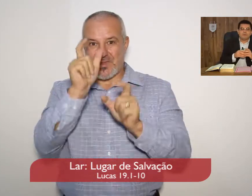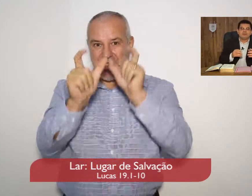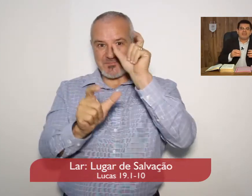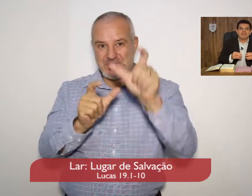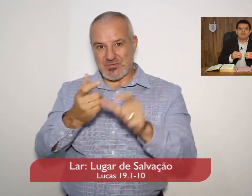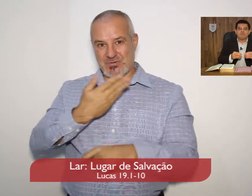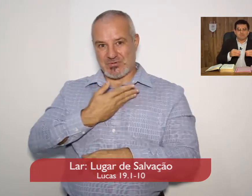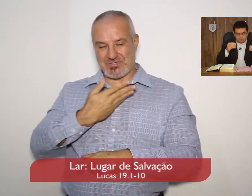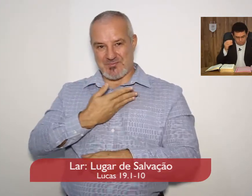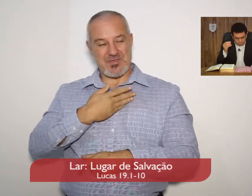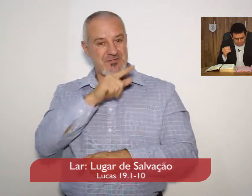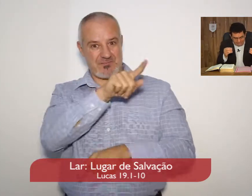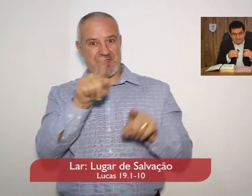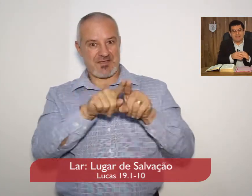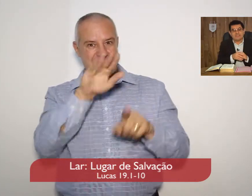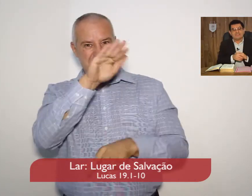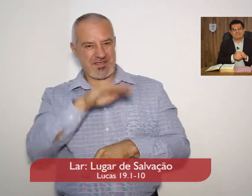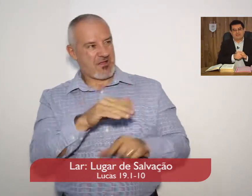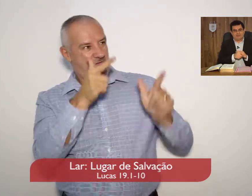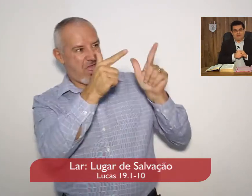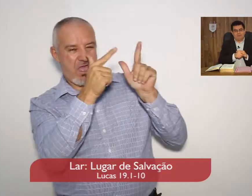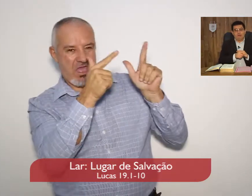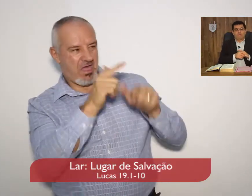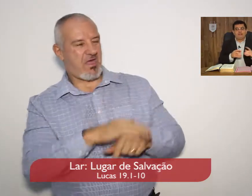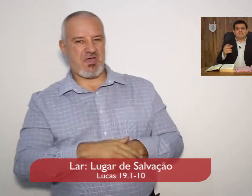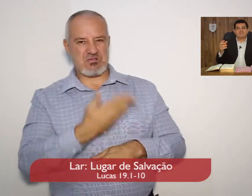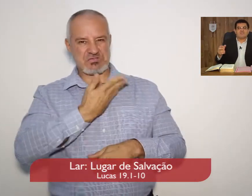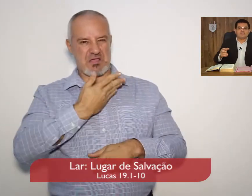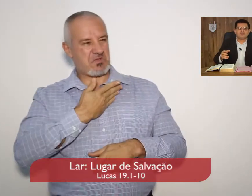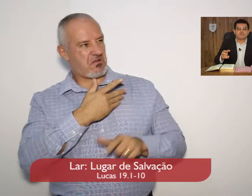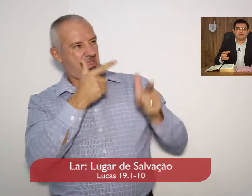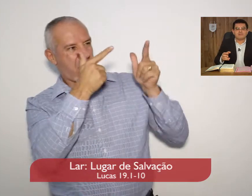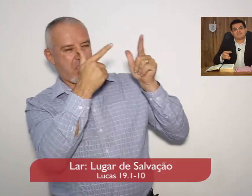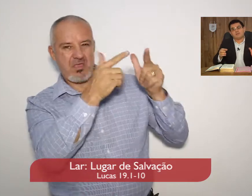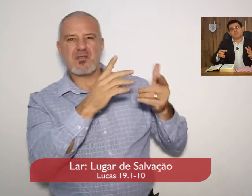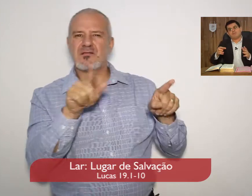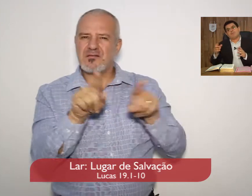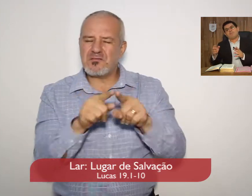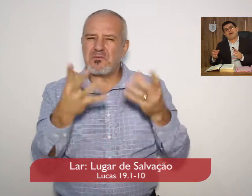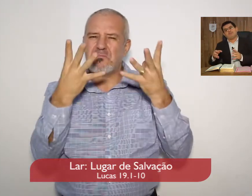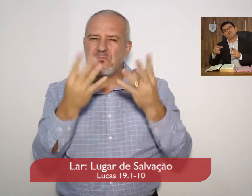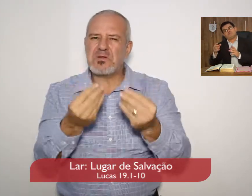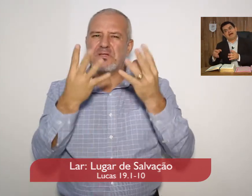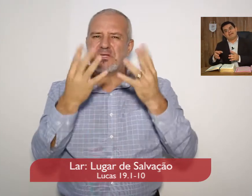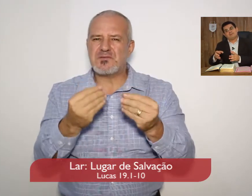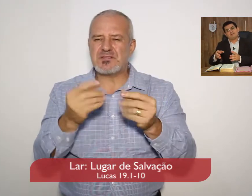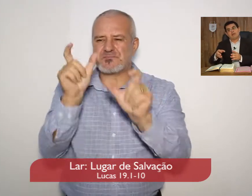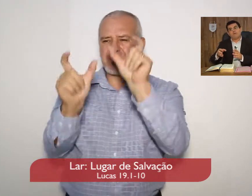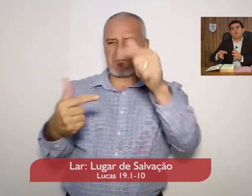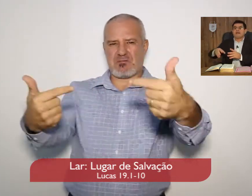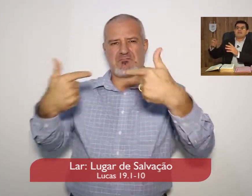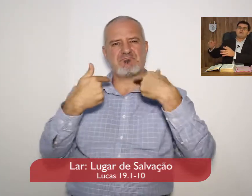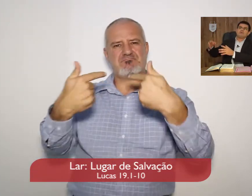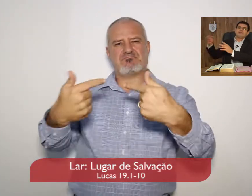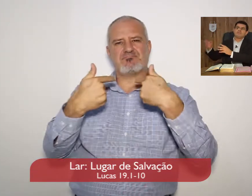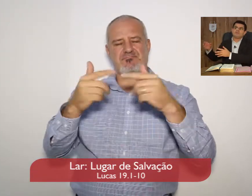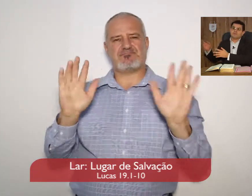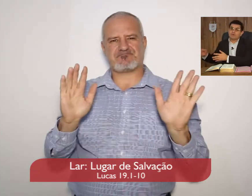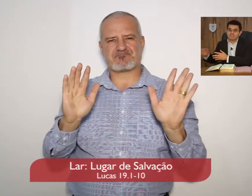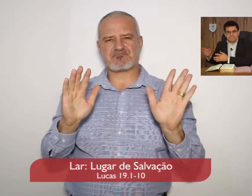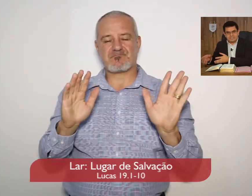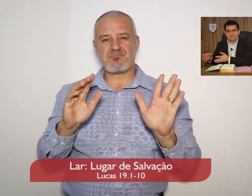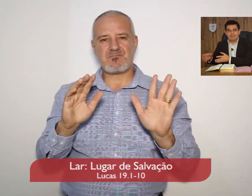vizinhos poderiam zombar de Zaqueu. Quantas vezes nós estamos preocupados mais com aquilo que